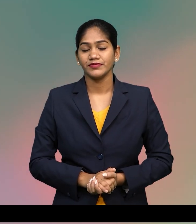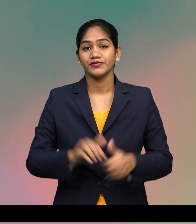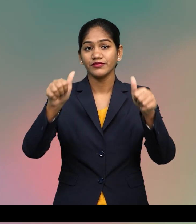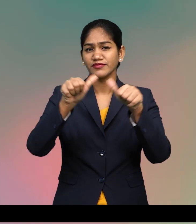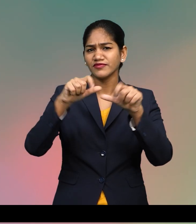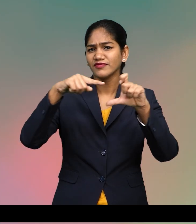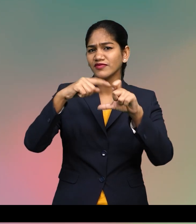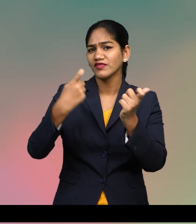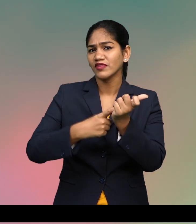ఏరోట్రోపోలిస్,